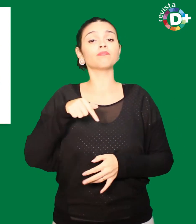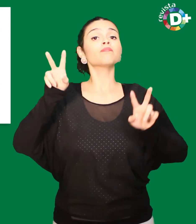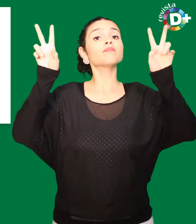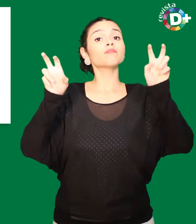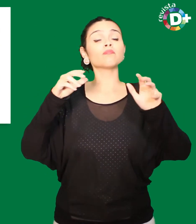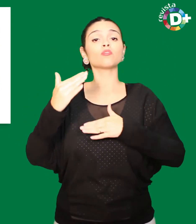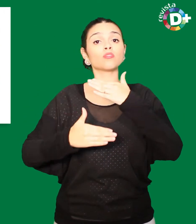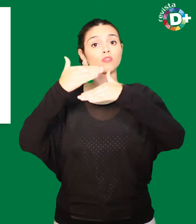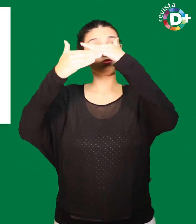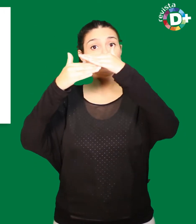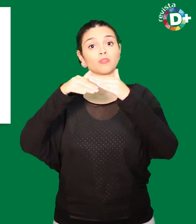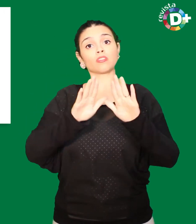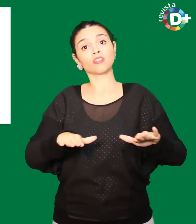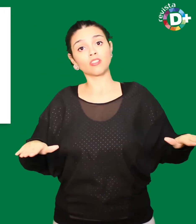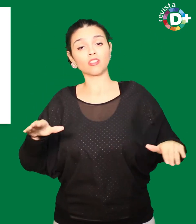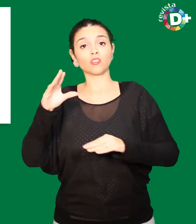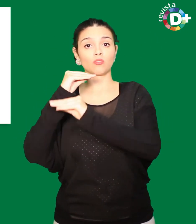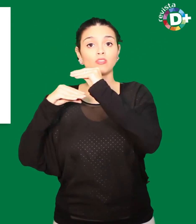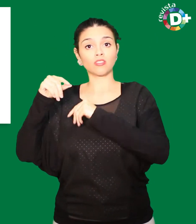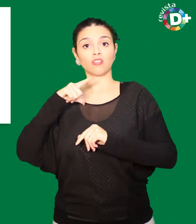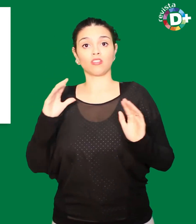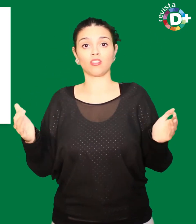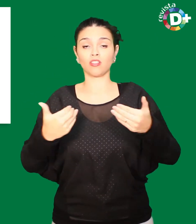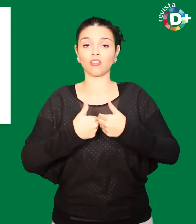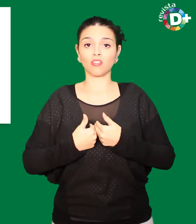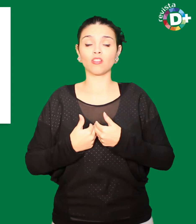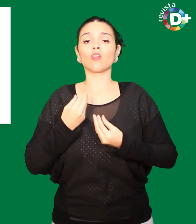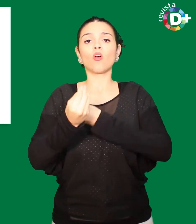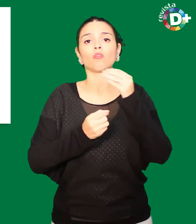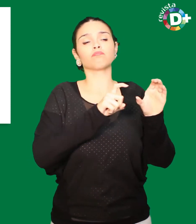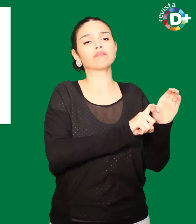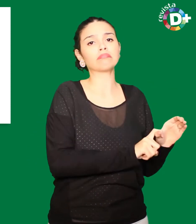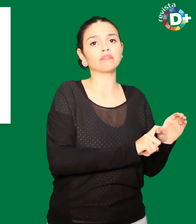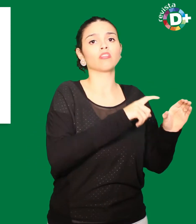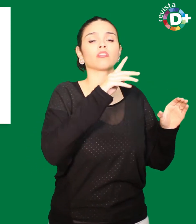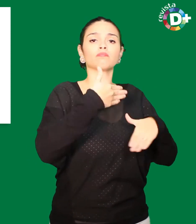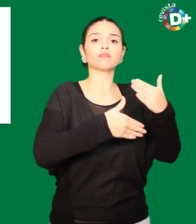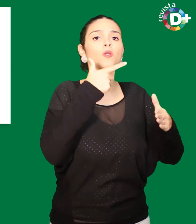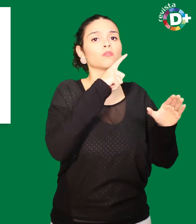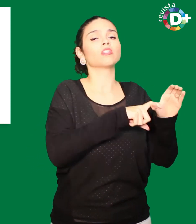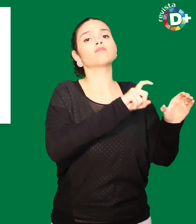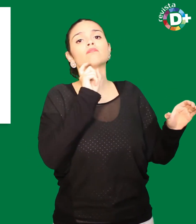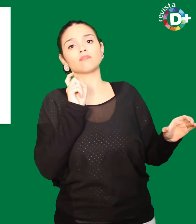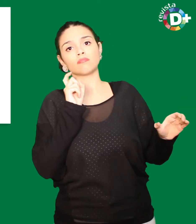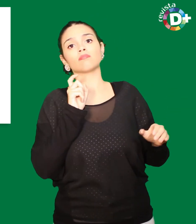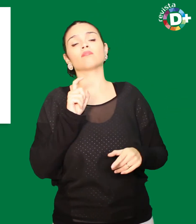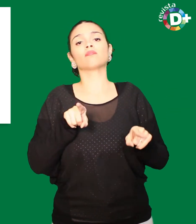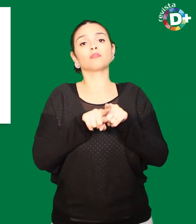desenvolvimento da criança e do adolescente com TEA, suas jornadas de dependência até a possibilidade de vida autônoma, a importância